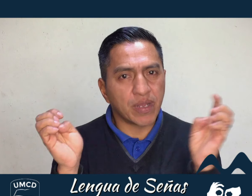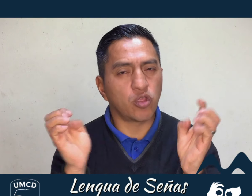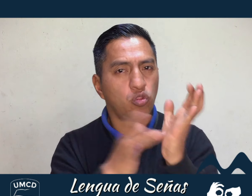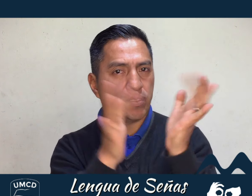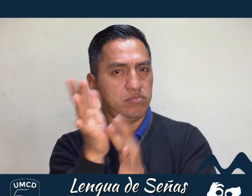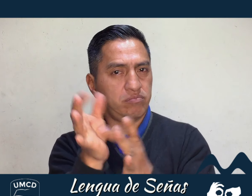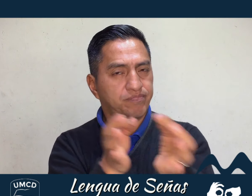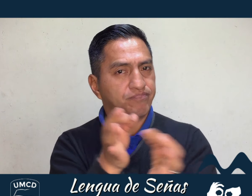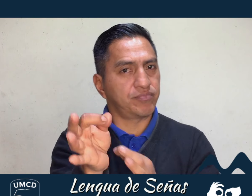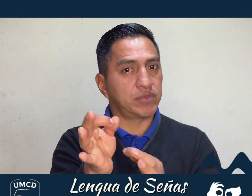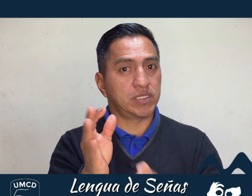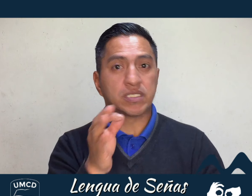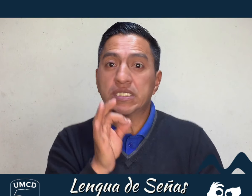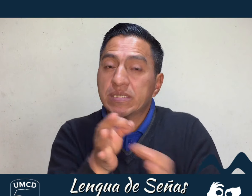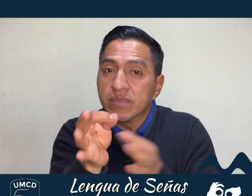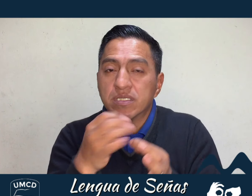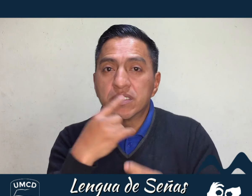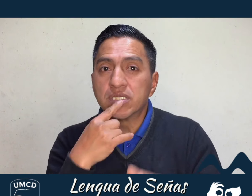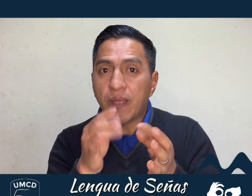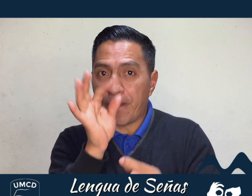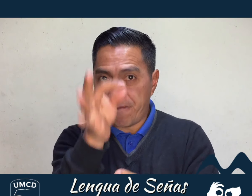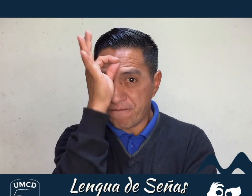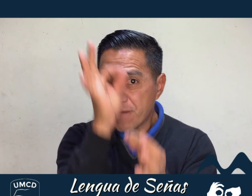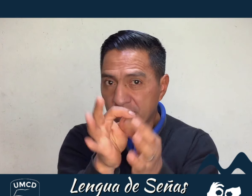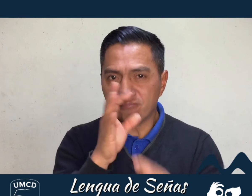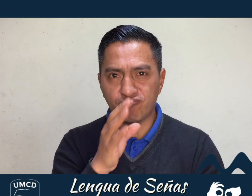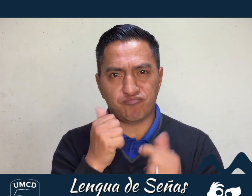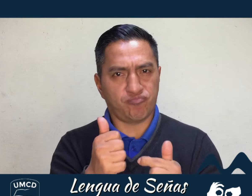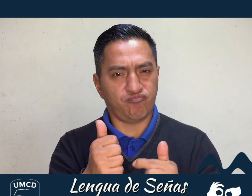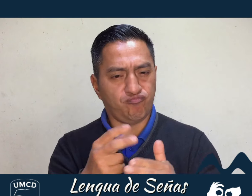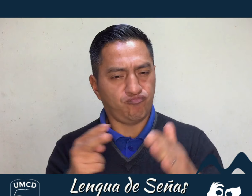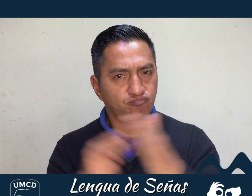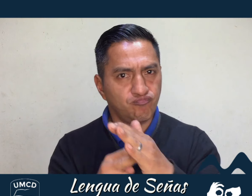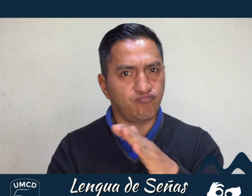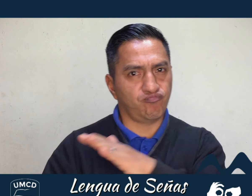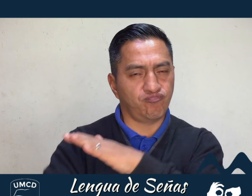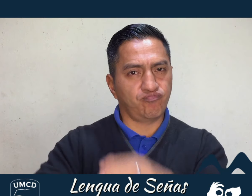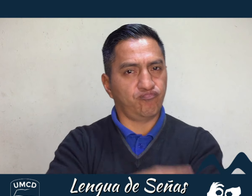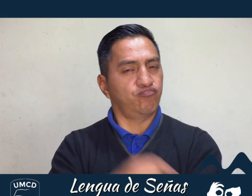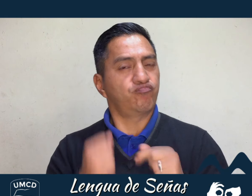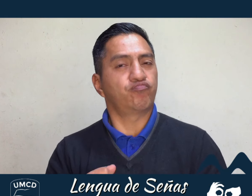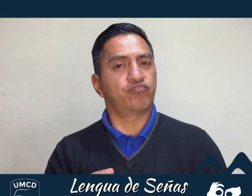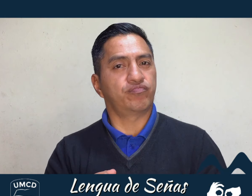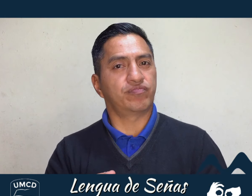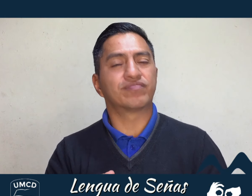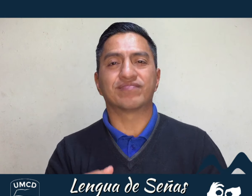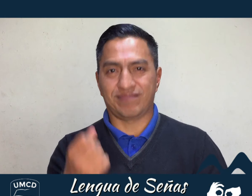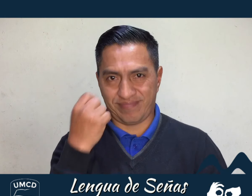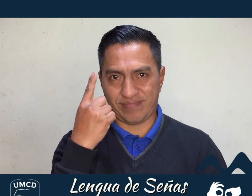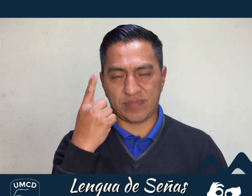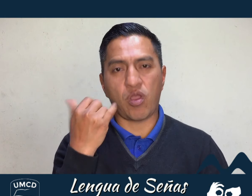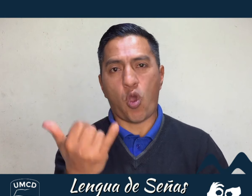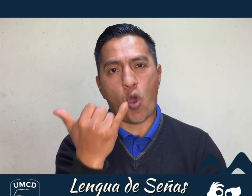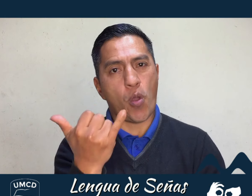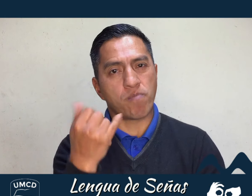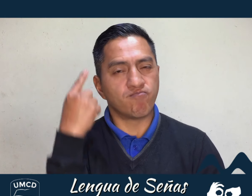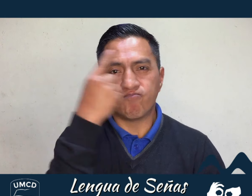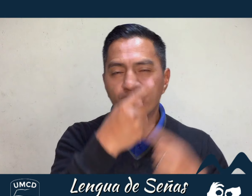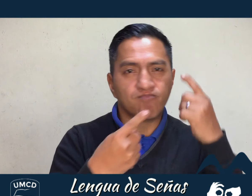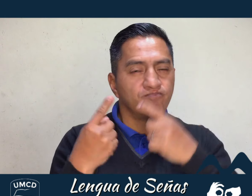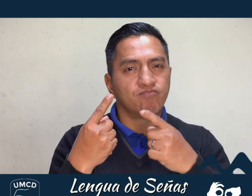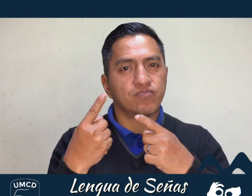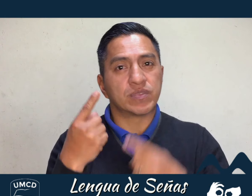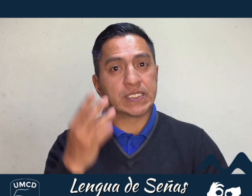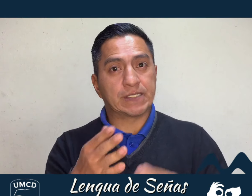si nuestra fe está bien cimentada o no. Así que acompáñenos acá en un momento con Dios para